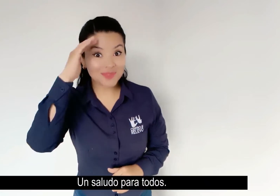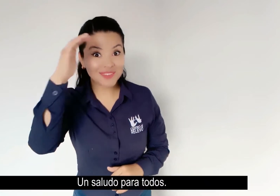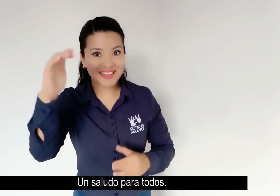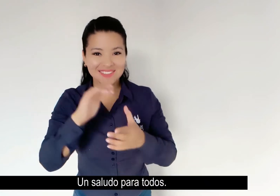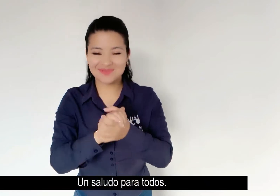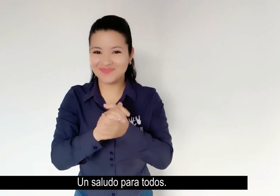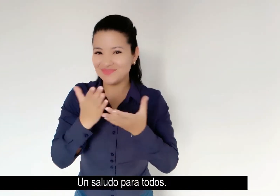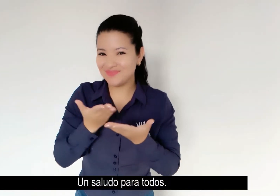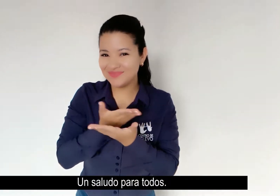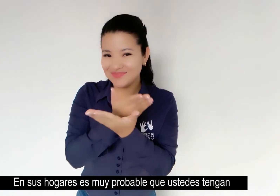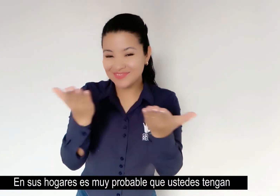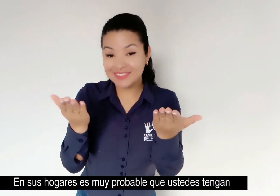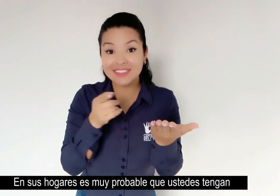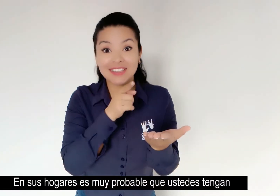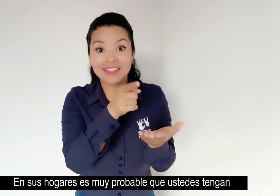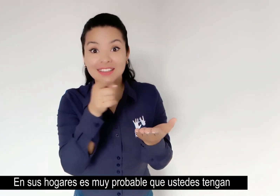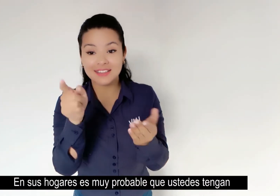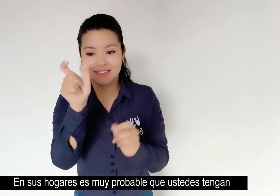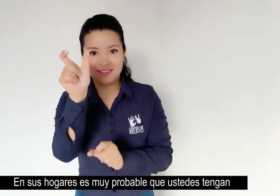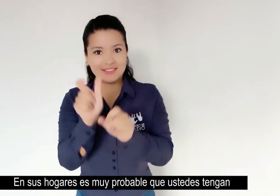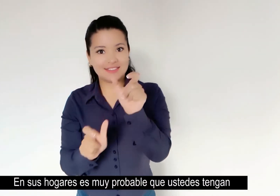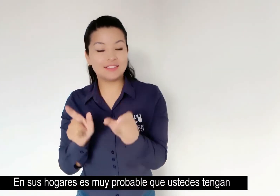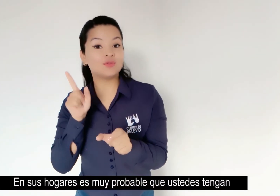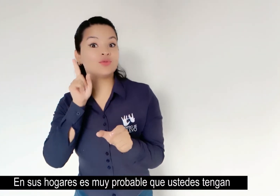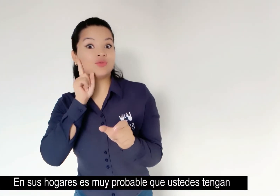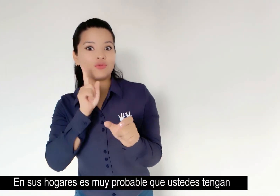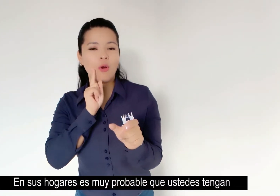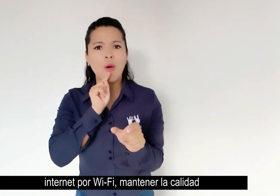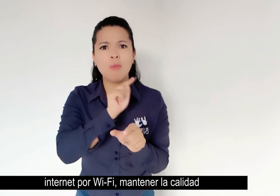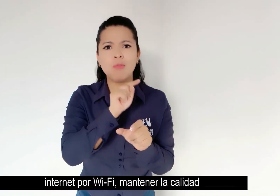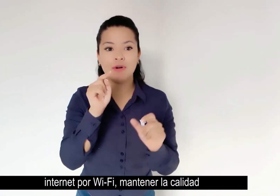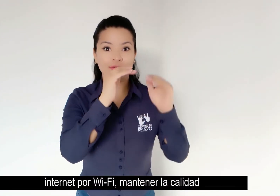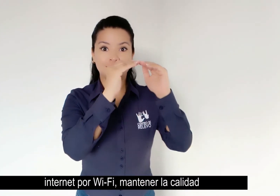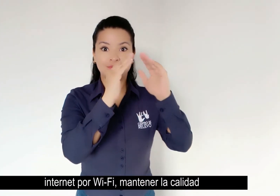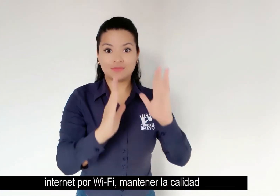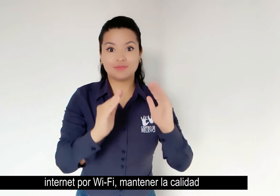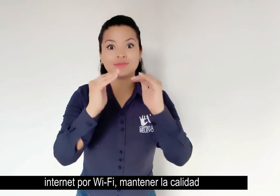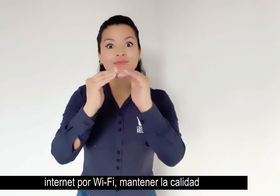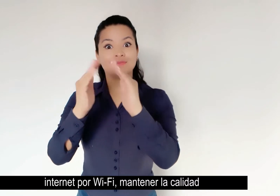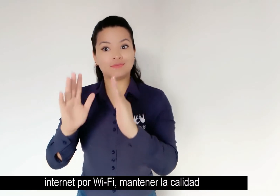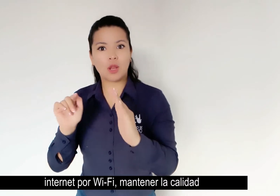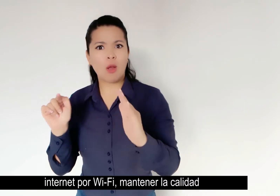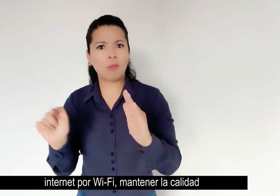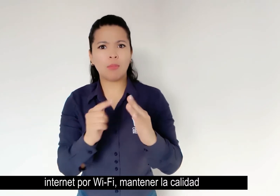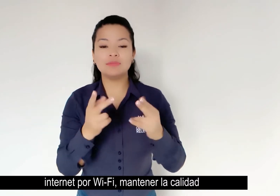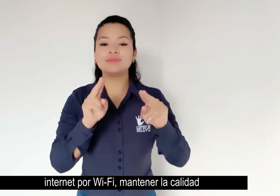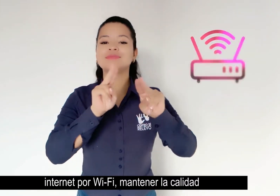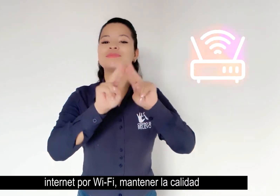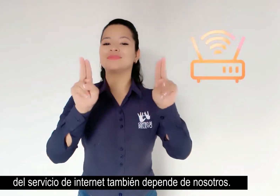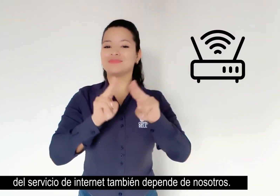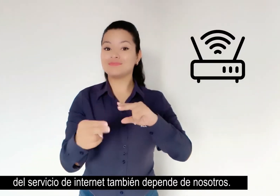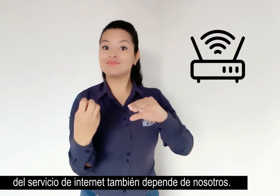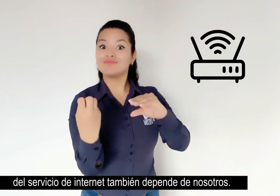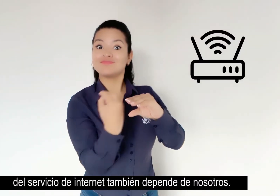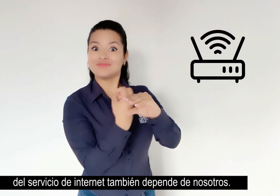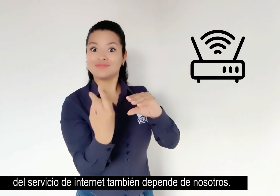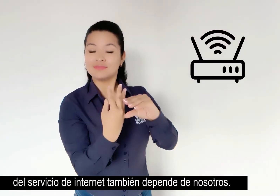Un saludo para todos. En sus hogares es muy probable que ustedes tengan internet por Wi-Fi. Mantener la calidad del servicio de internet